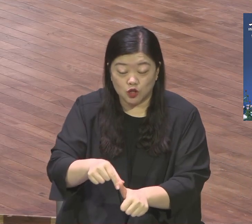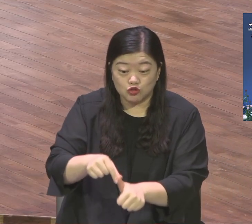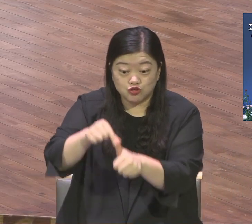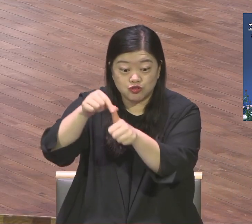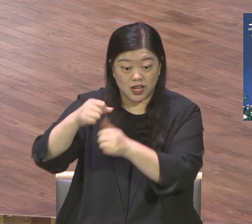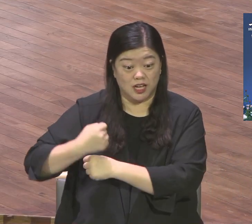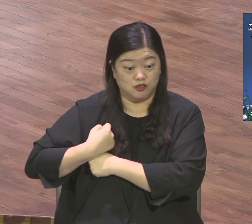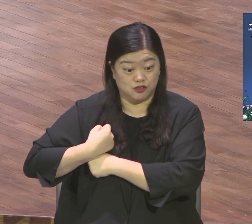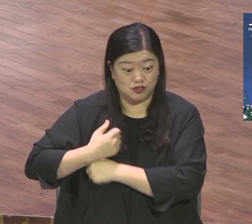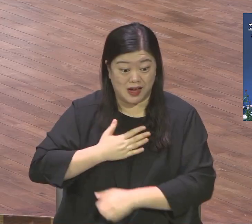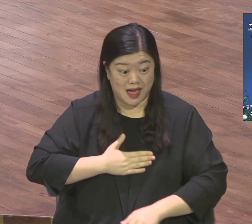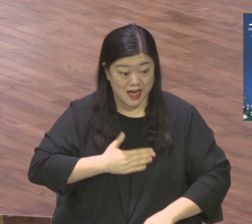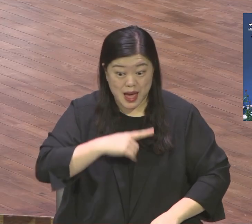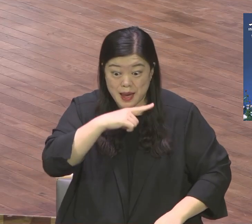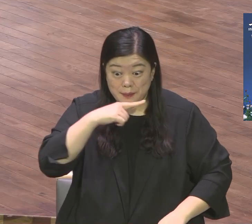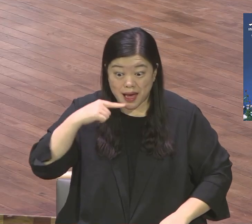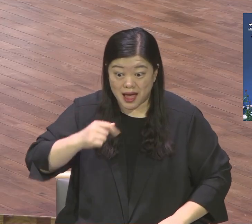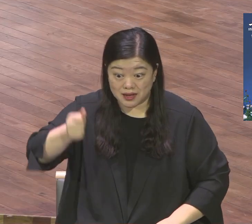뭐냐?